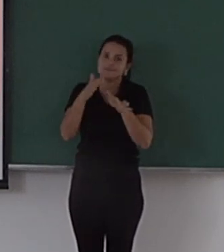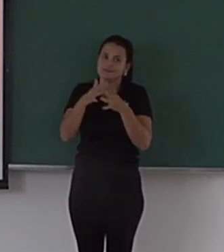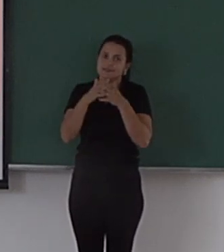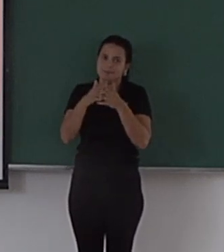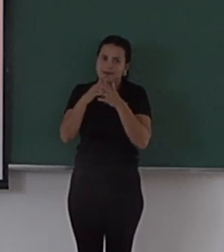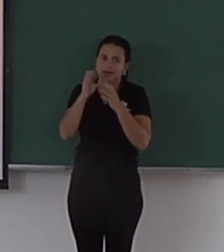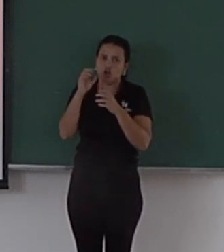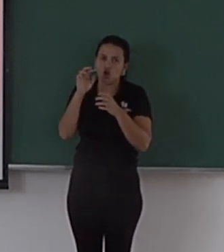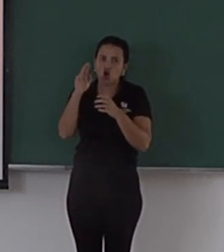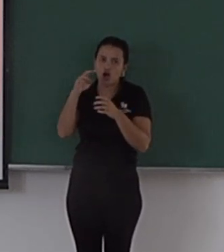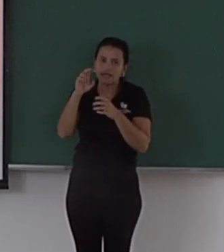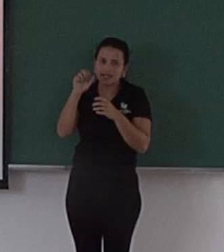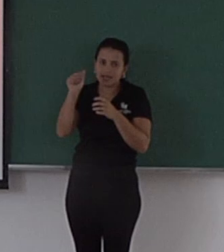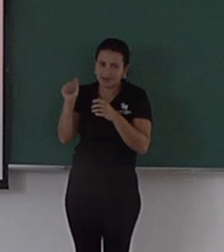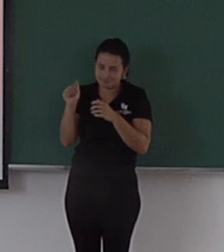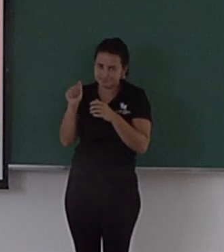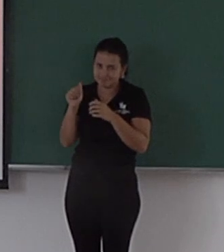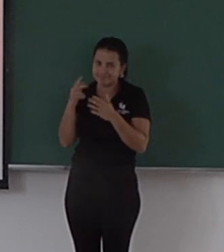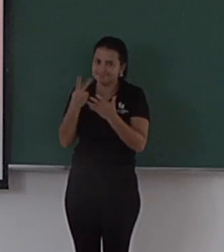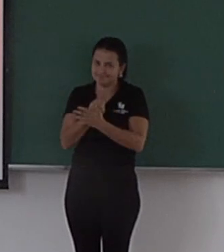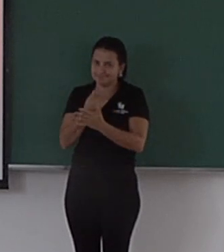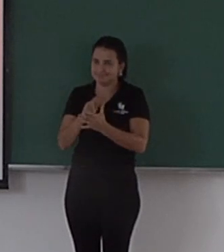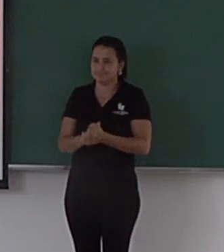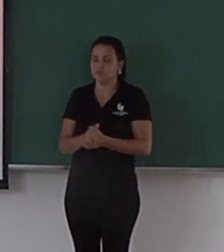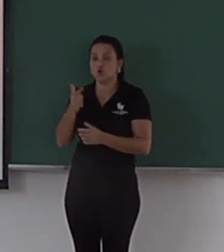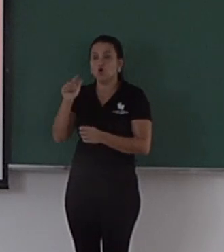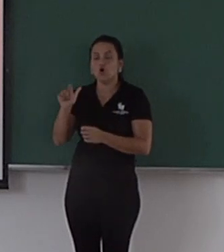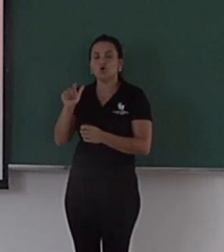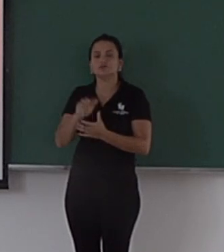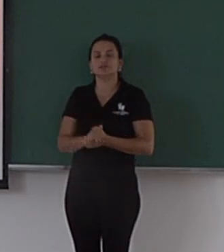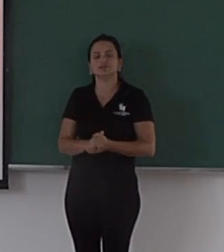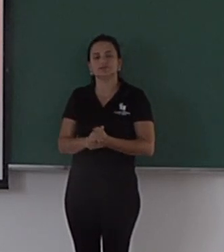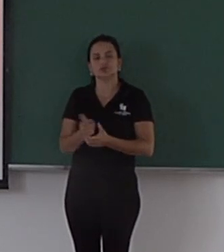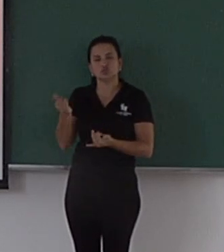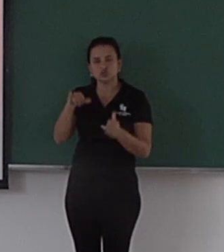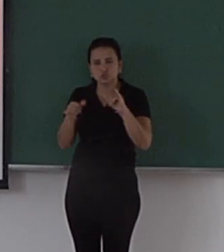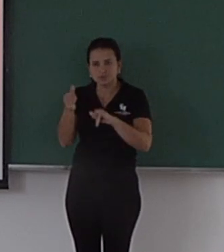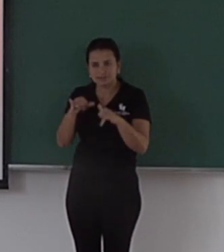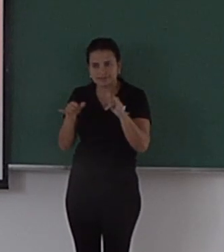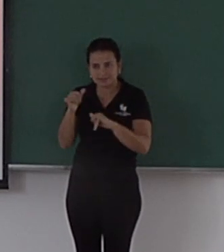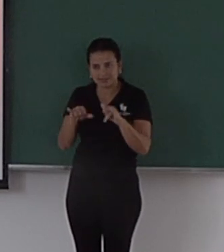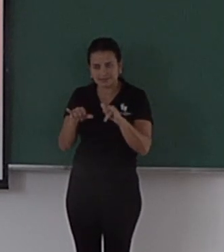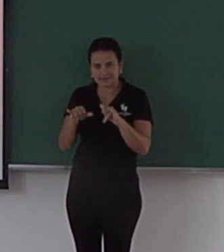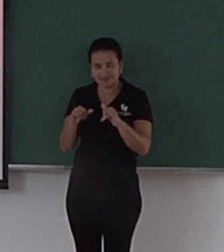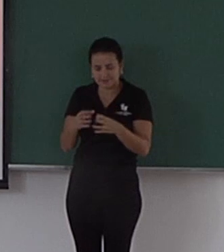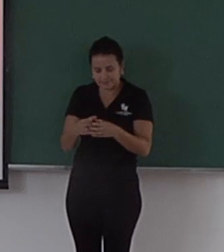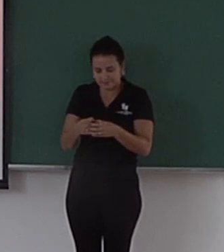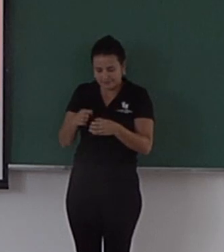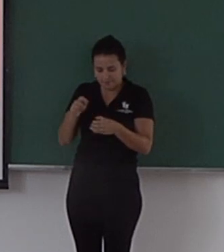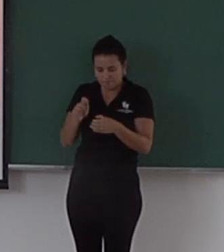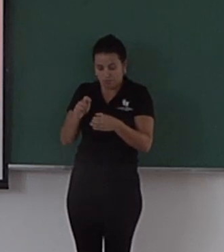vezes, tá? É muito frequente isso. Às vezes outro tipo de substância também, que fica embalado sob pressão, na hora que o cara